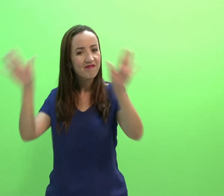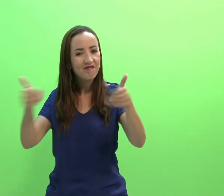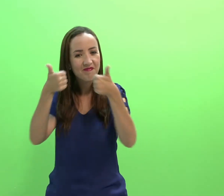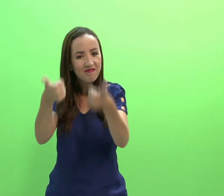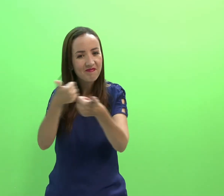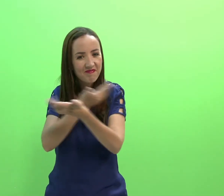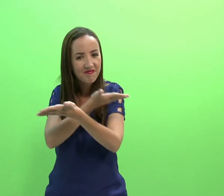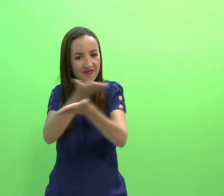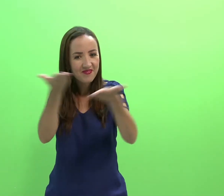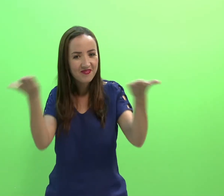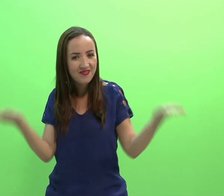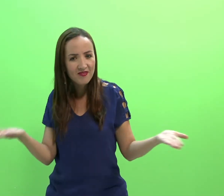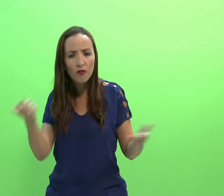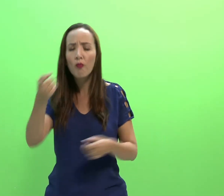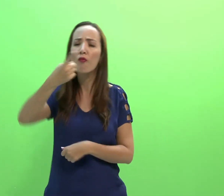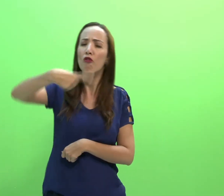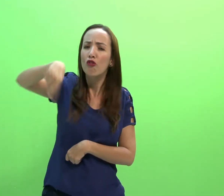Olá, tudo bem com vocês?